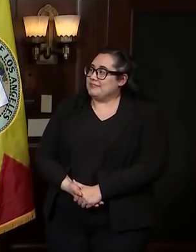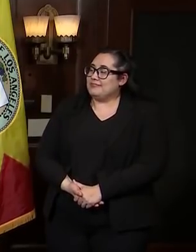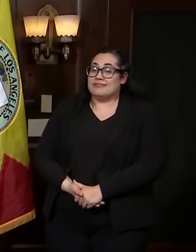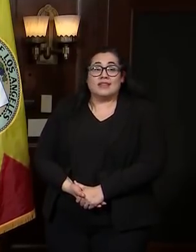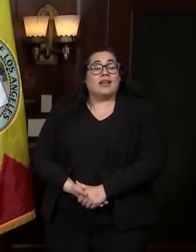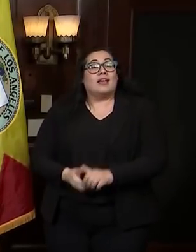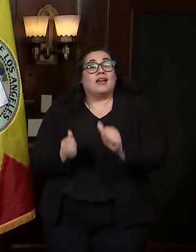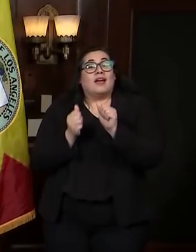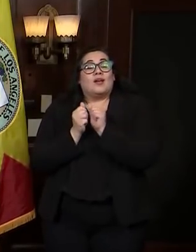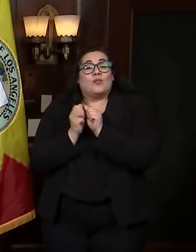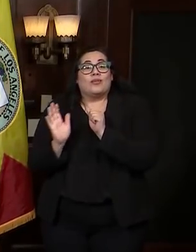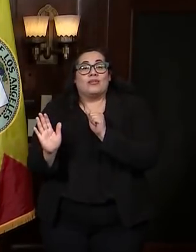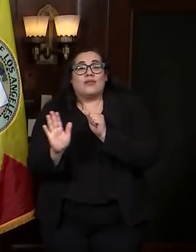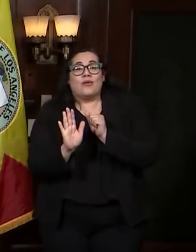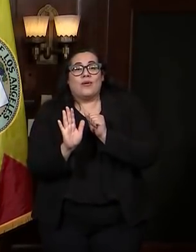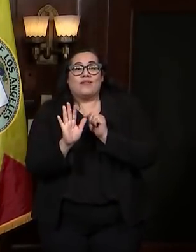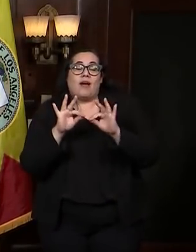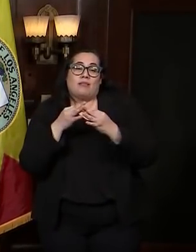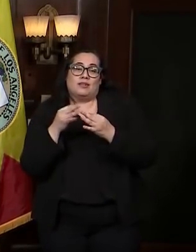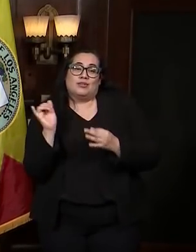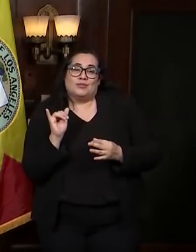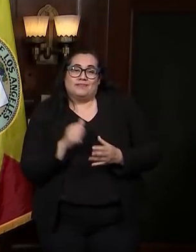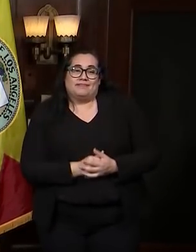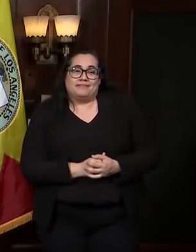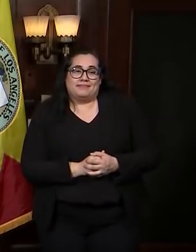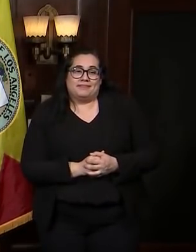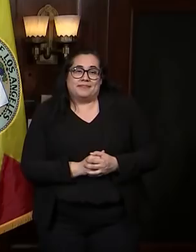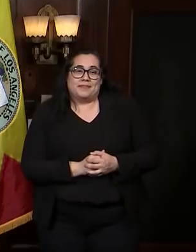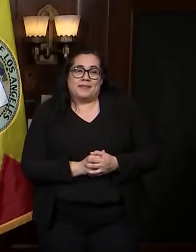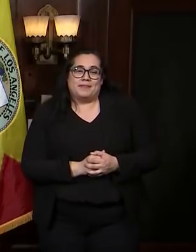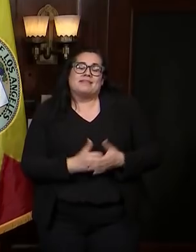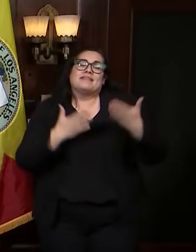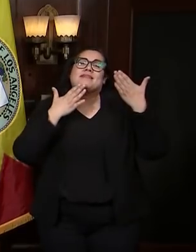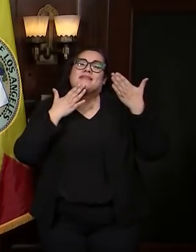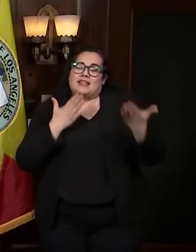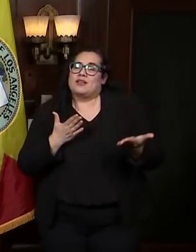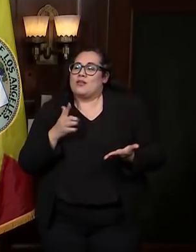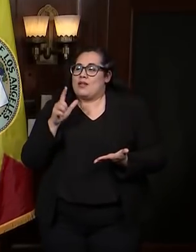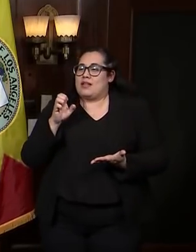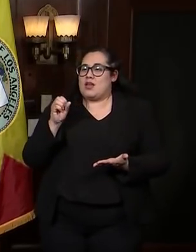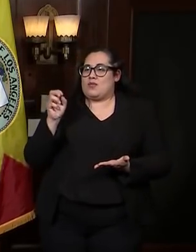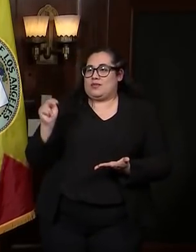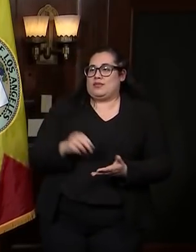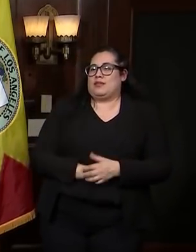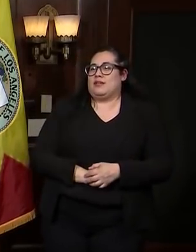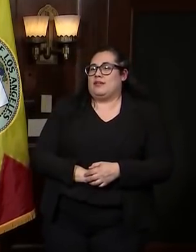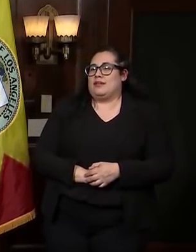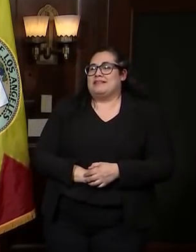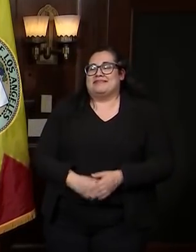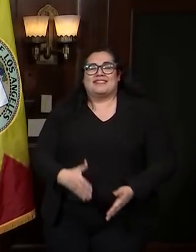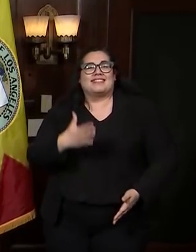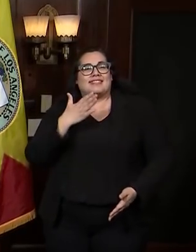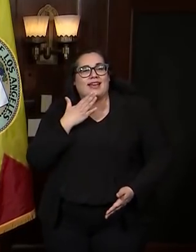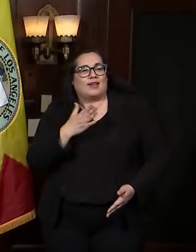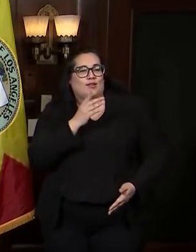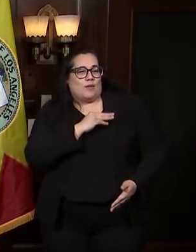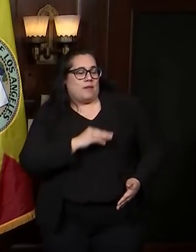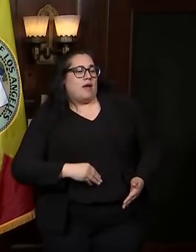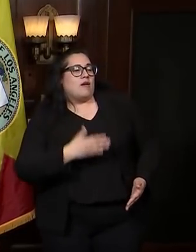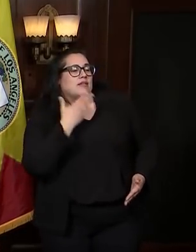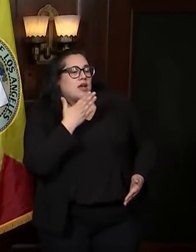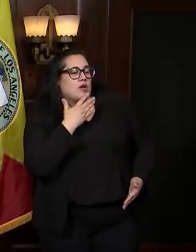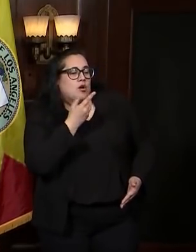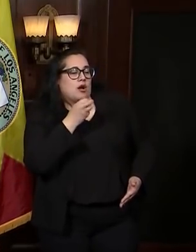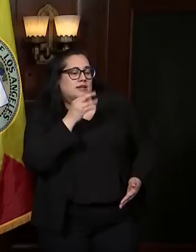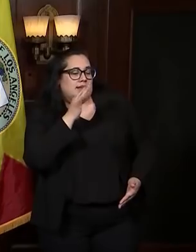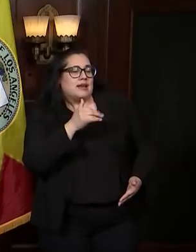Y con sus familias también. Gracias, León. Gracias al alcalde Garcetti. Ahí nos